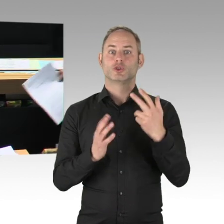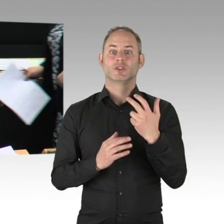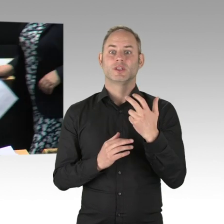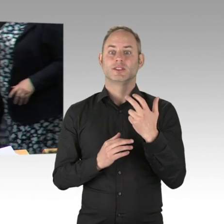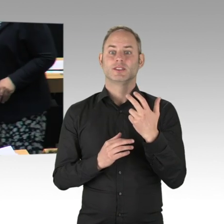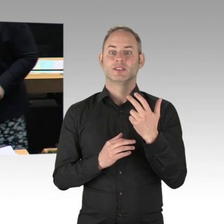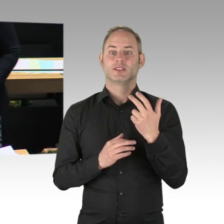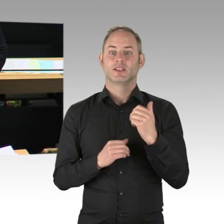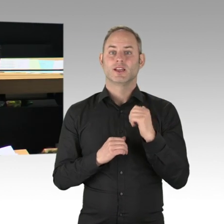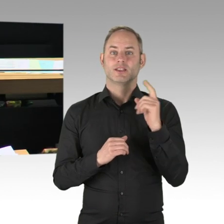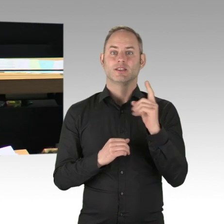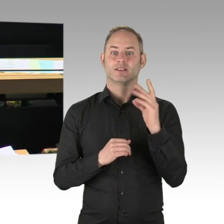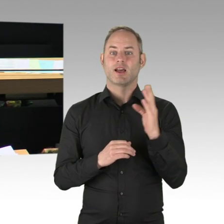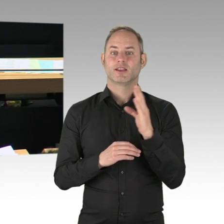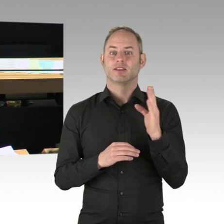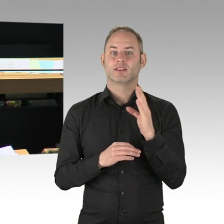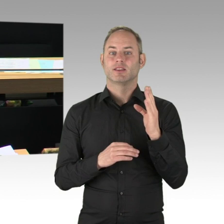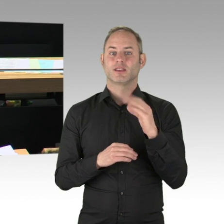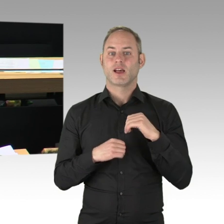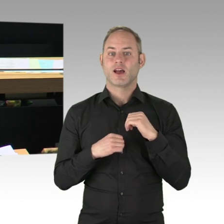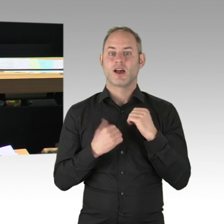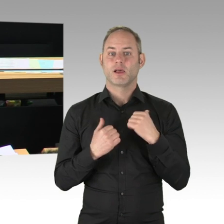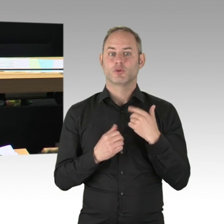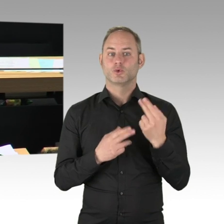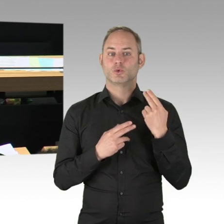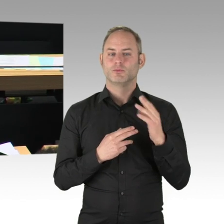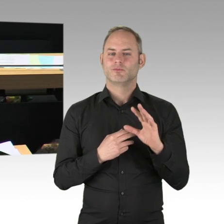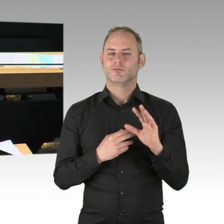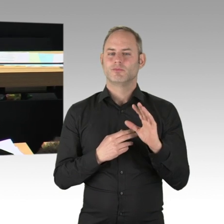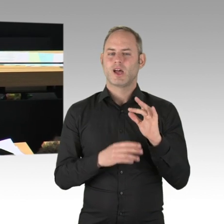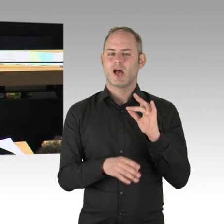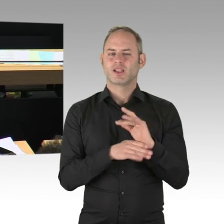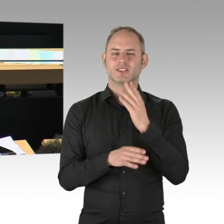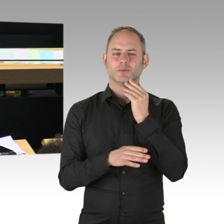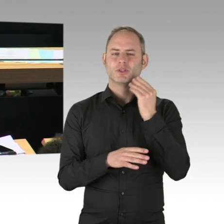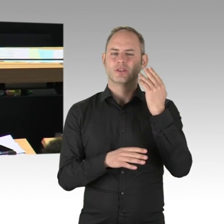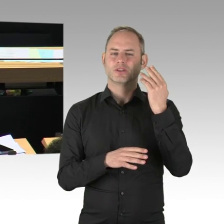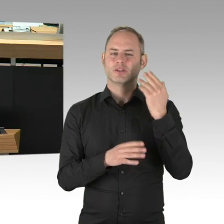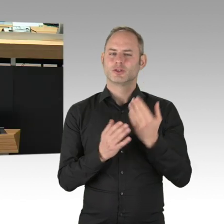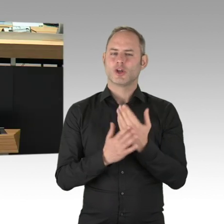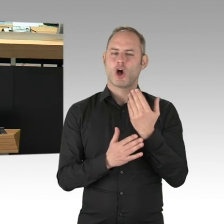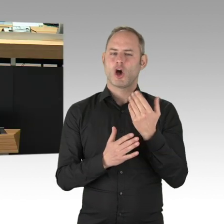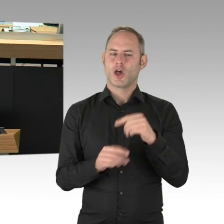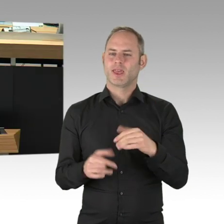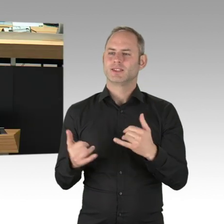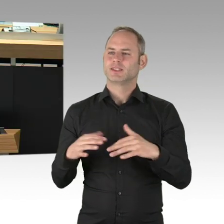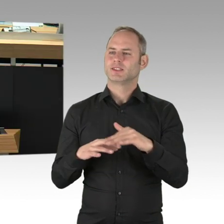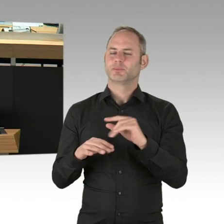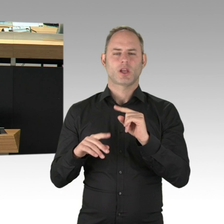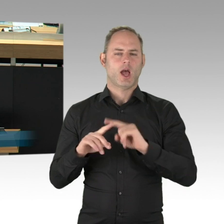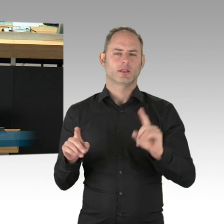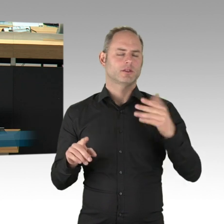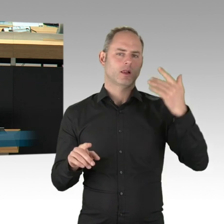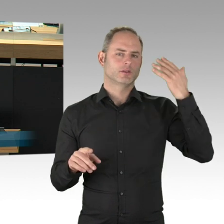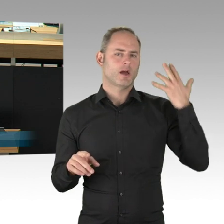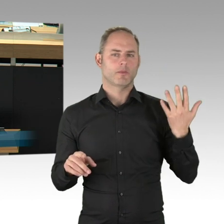Meine Damen und Herren, die jüdischen Mitbürger in Deutschland wissen aus Israel, welche Gefahr durch Teile der islamischen Welt droht. Und sie wissen um die